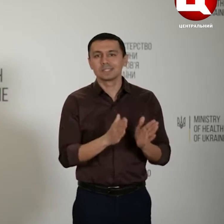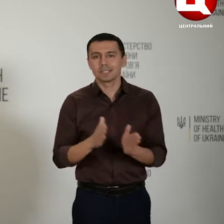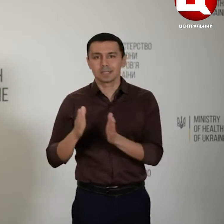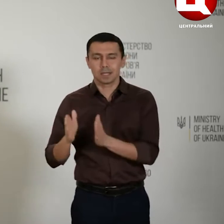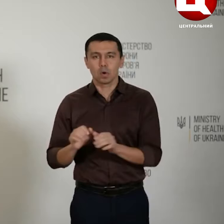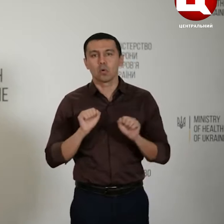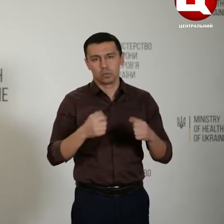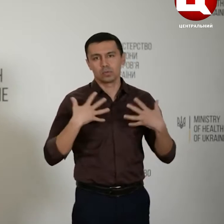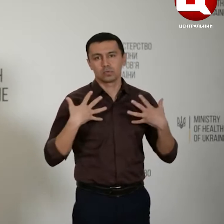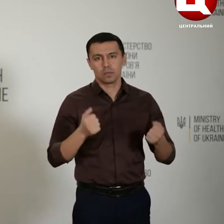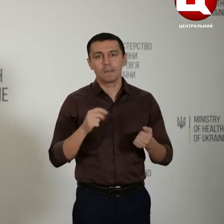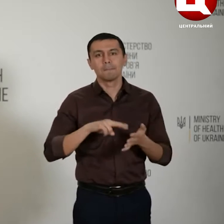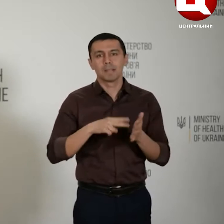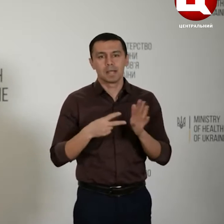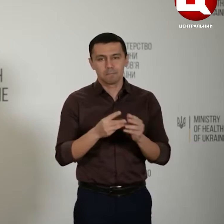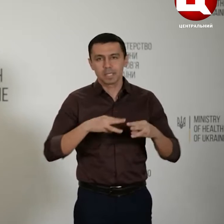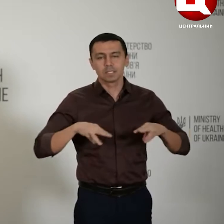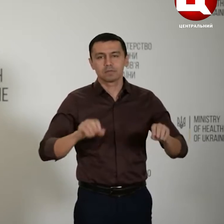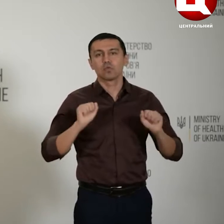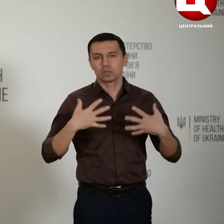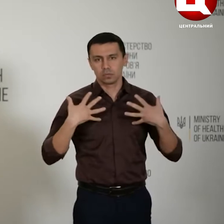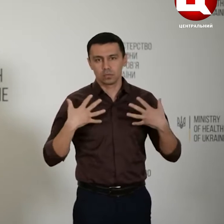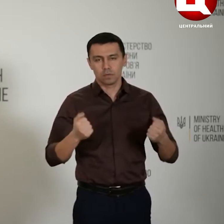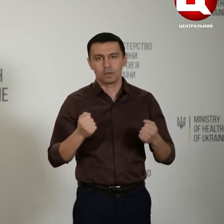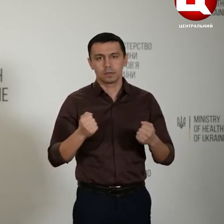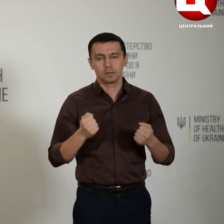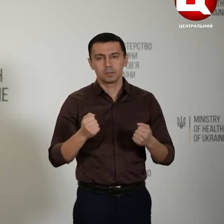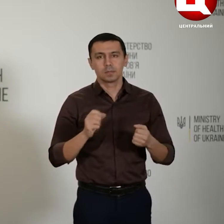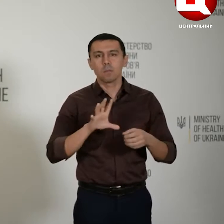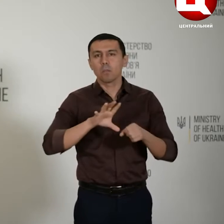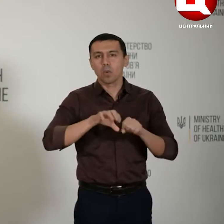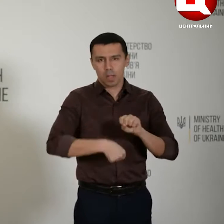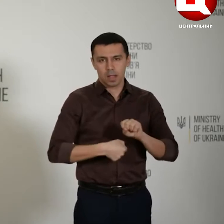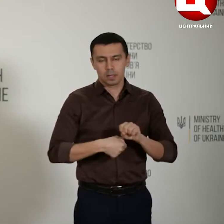системи охорони здоров'я і плани Міністерства охорони здоров'я з подолання